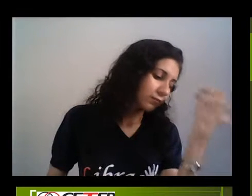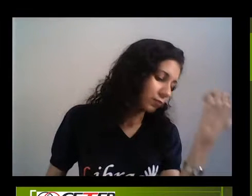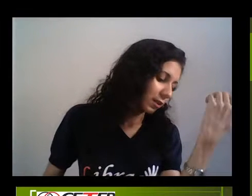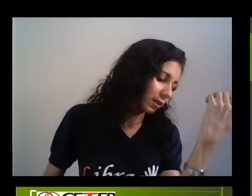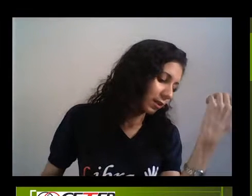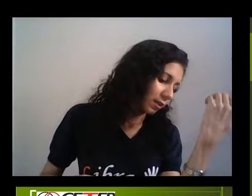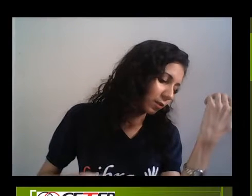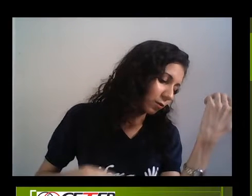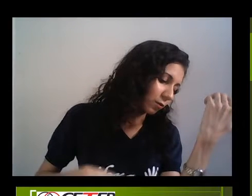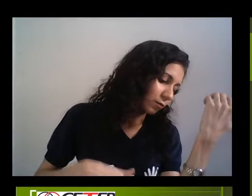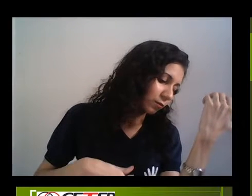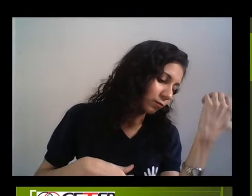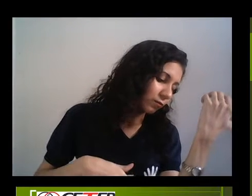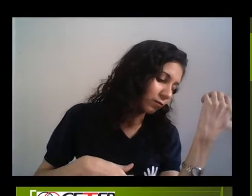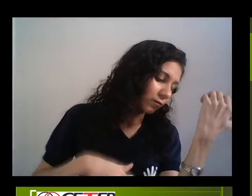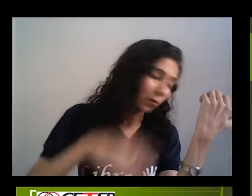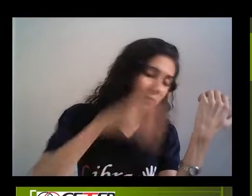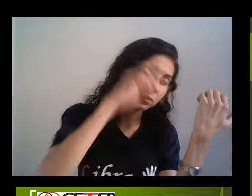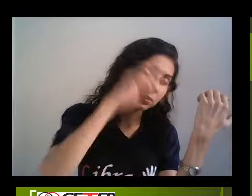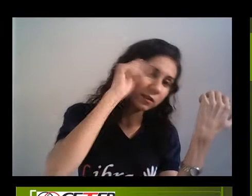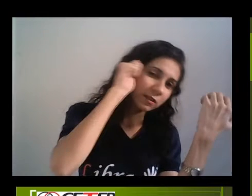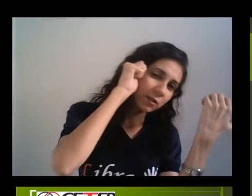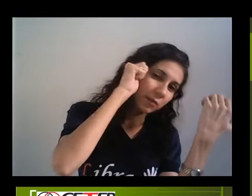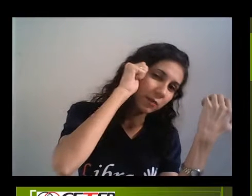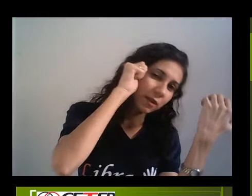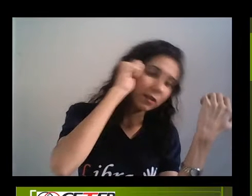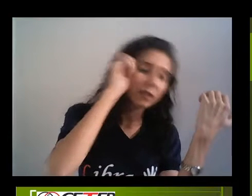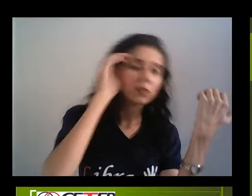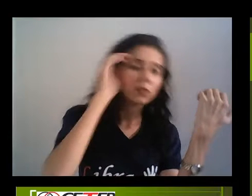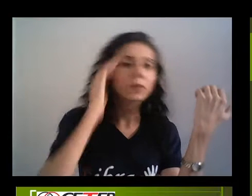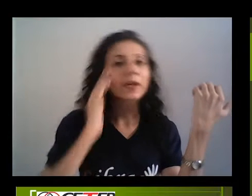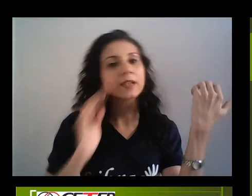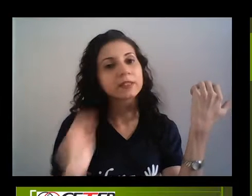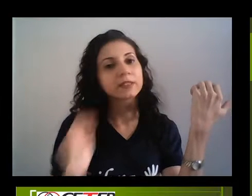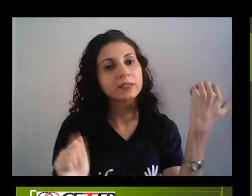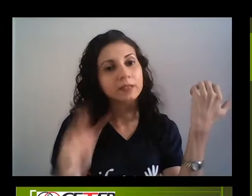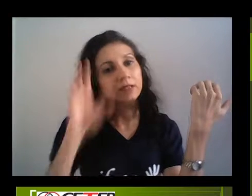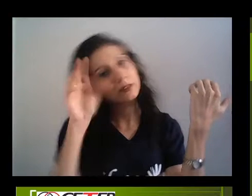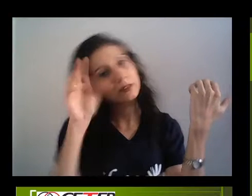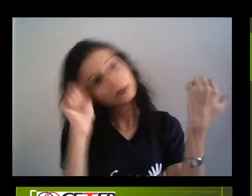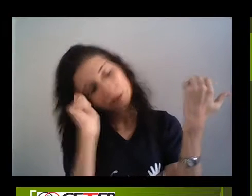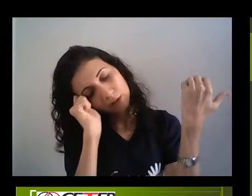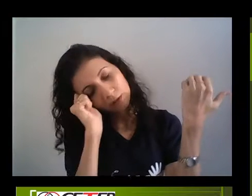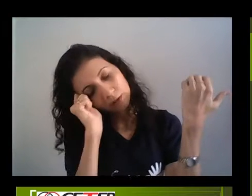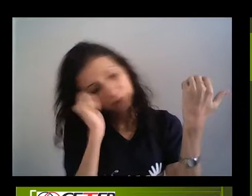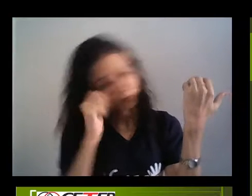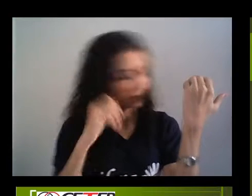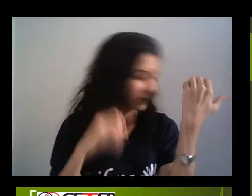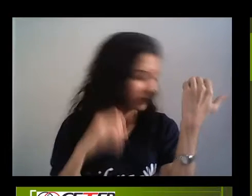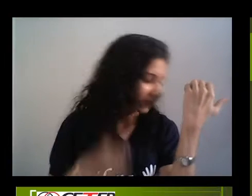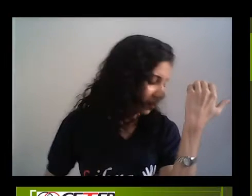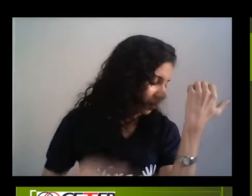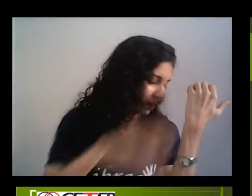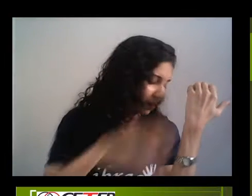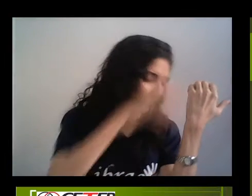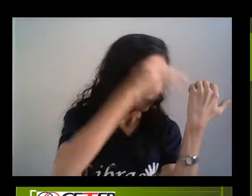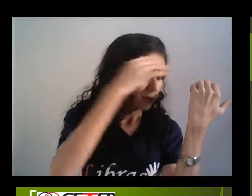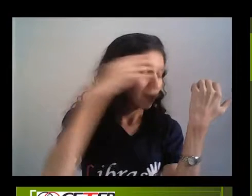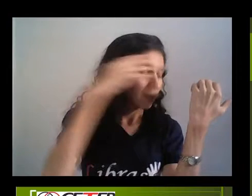Então, tá aqui, ó, posso dizer assim também, que adormece, né, esse aqui é o sinal.